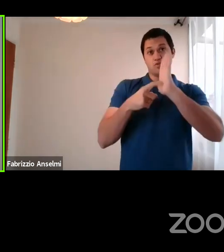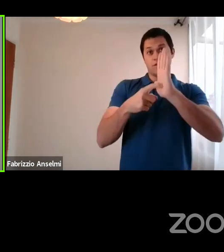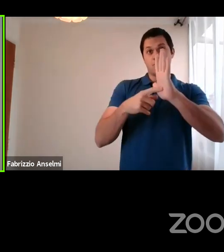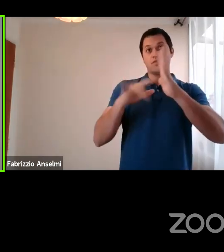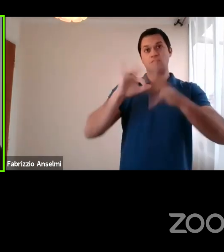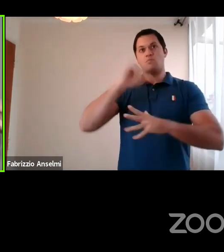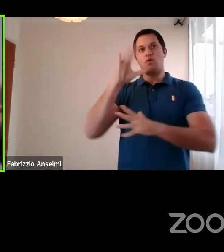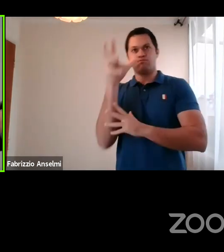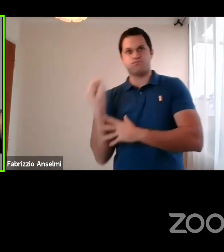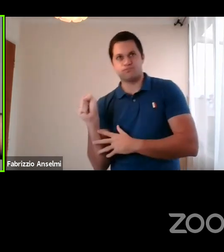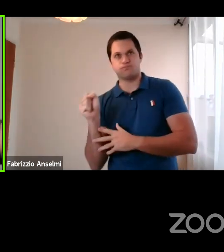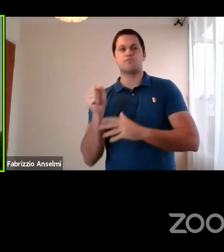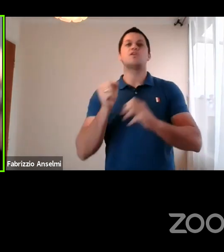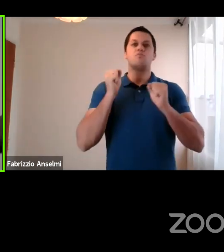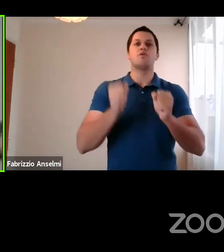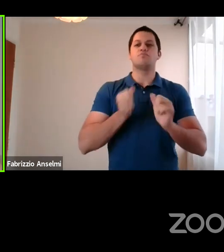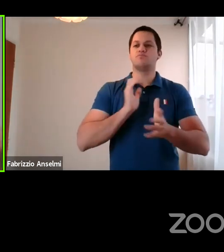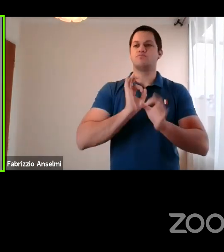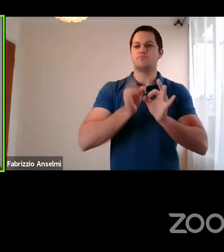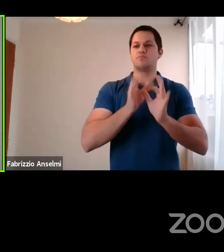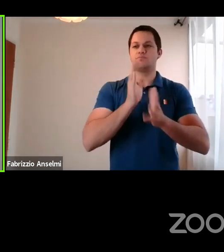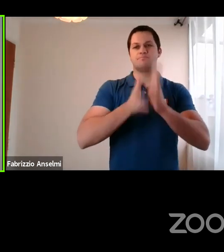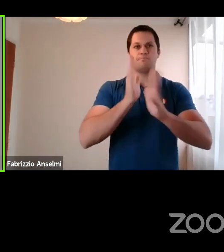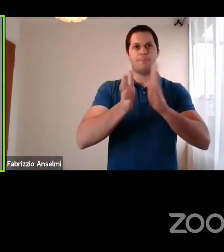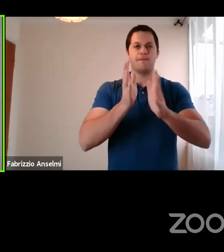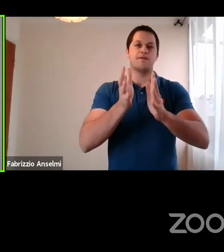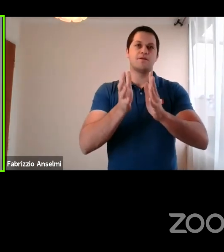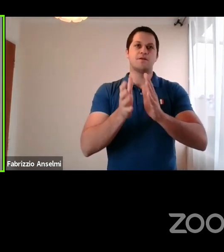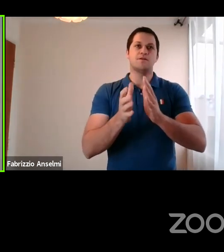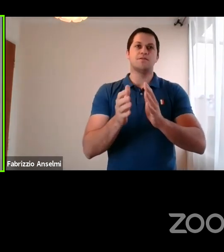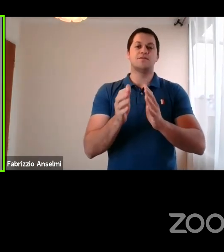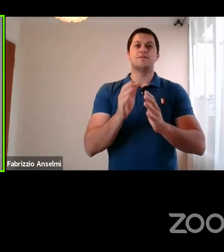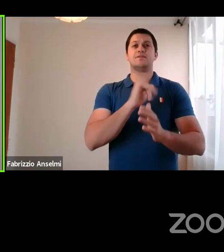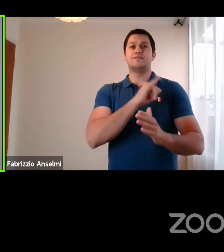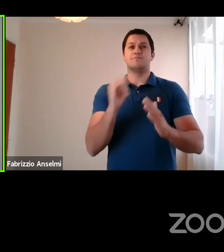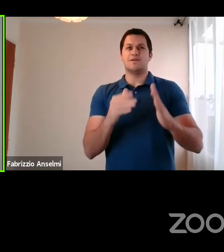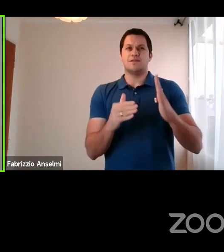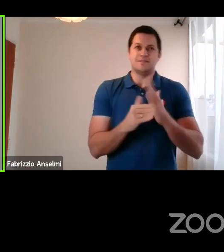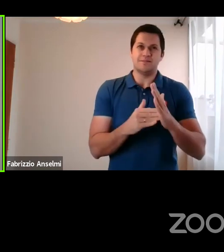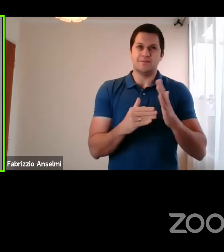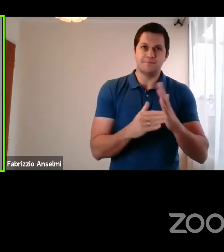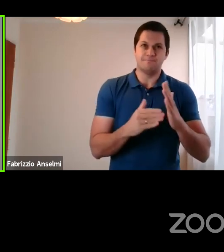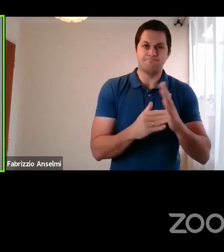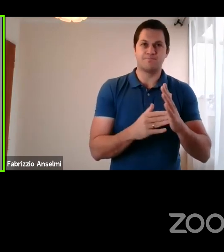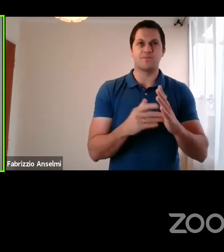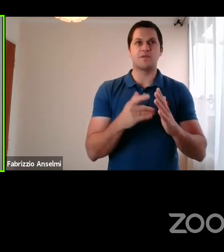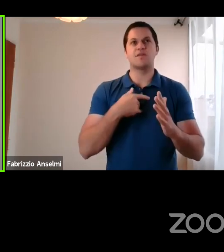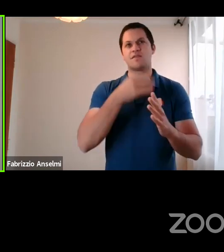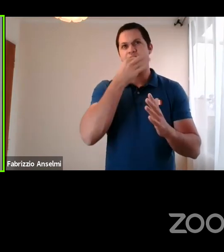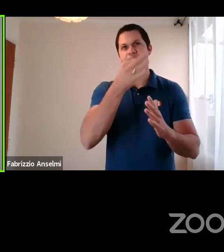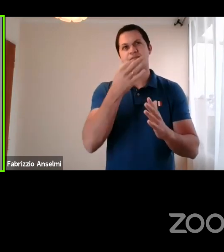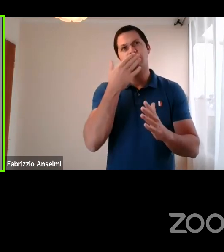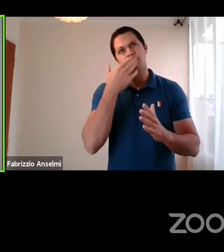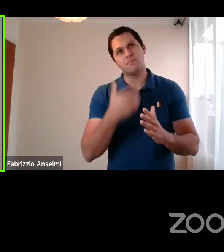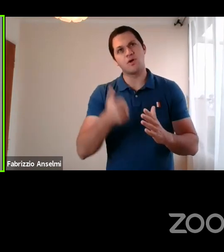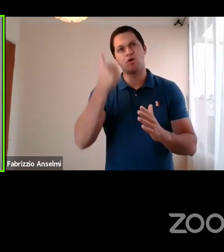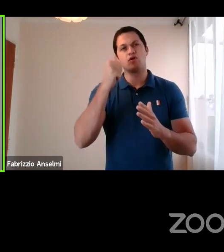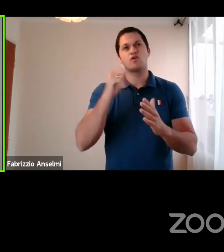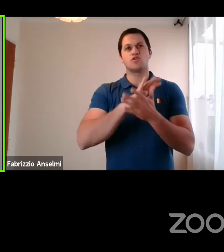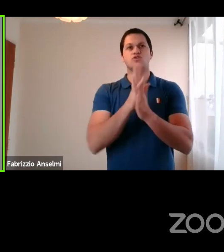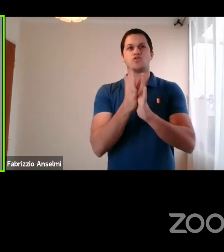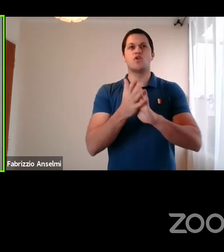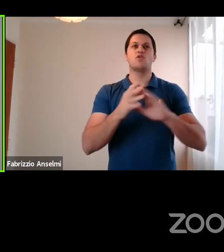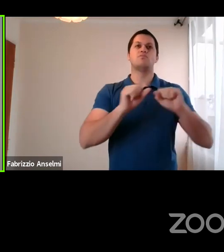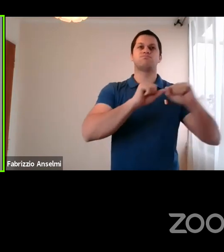Evidentemente, si eso implica como mucha interrupción, vamos a ir parando, vamos a preferir estar con todas las pantallas activas.